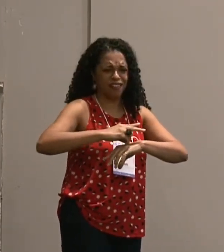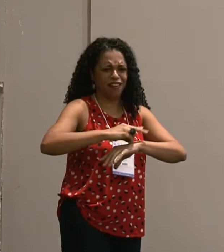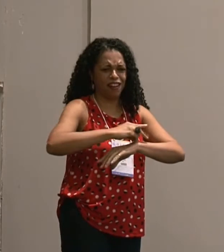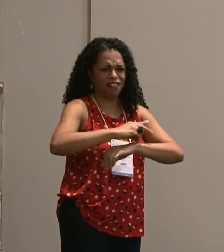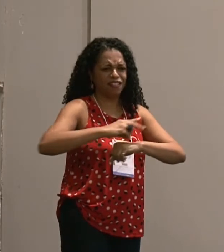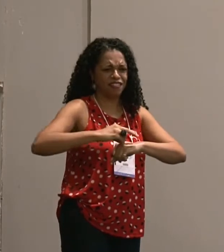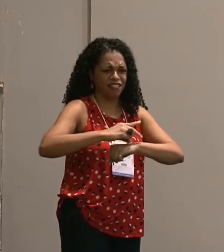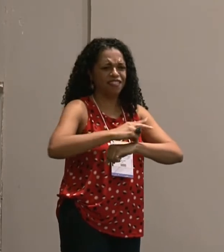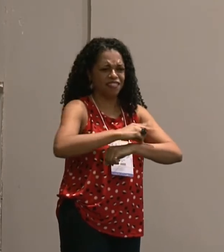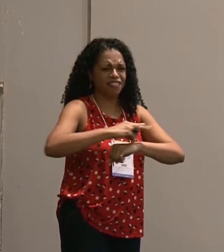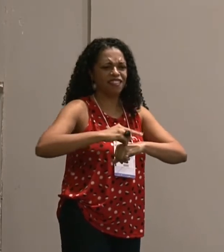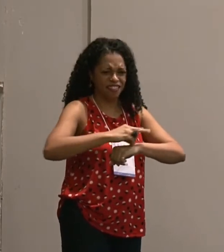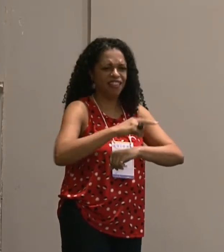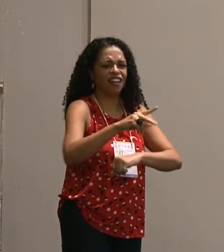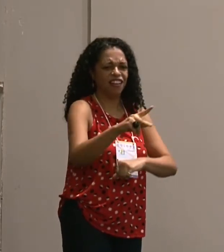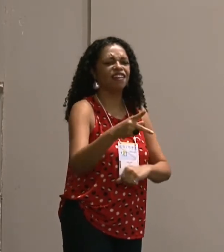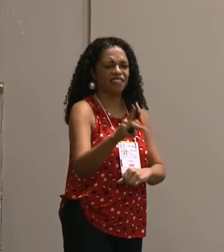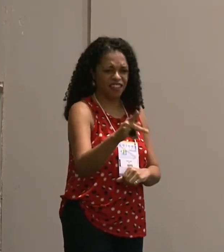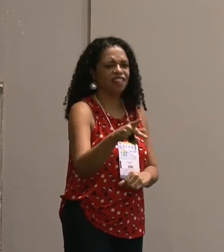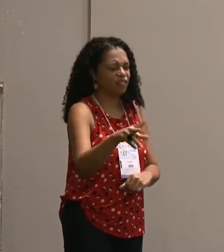a Clem Madalena Clem